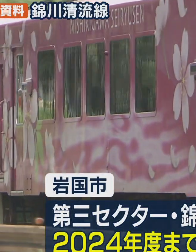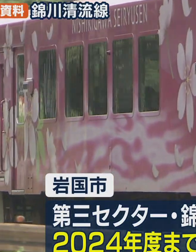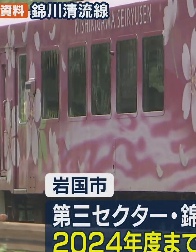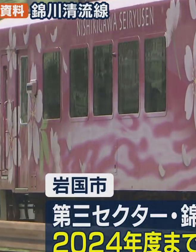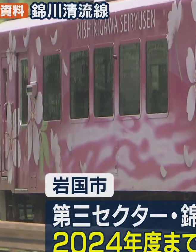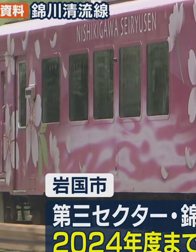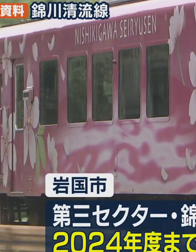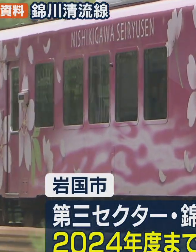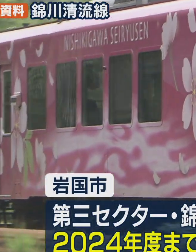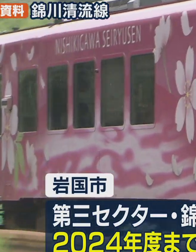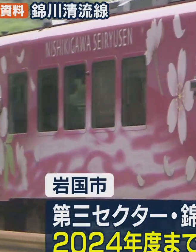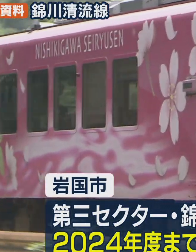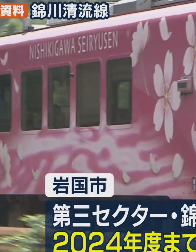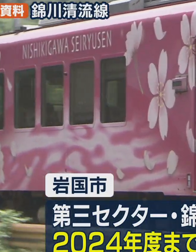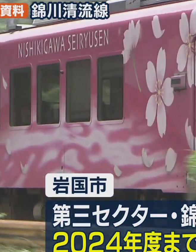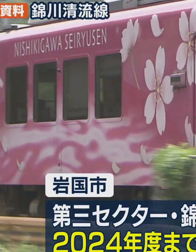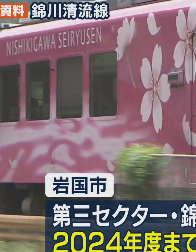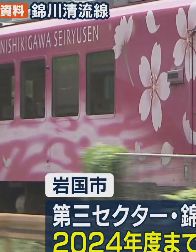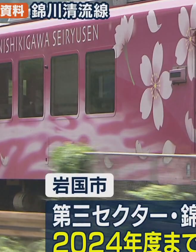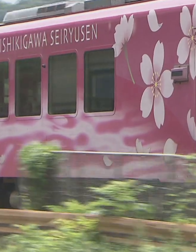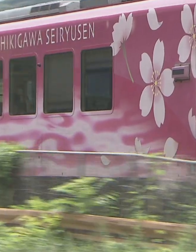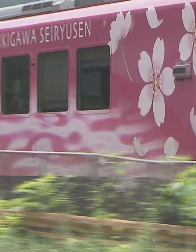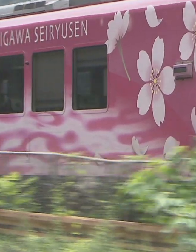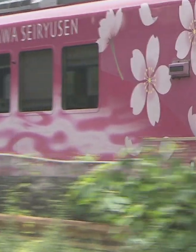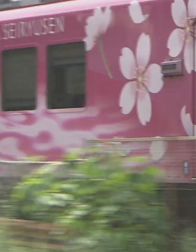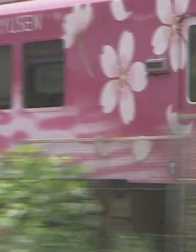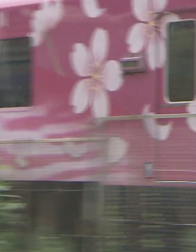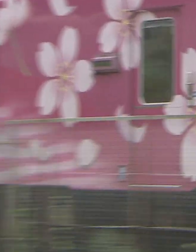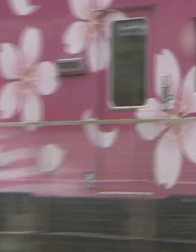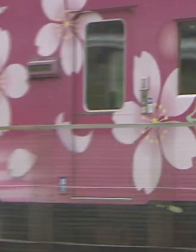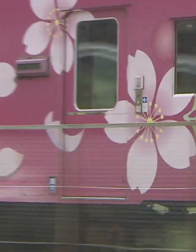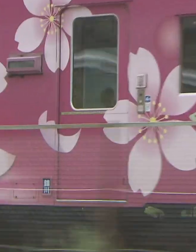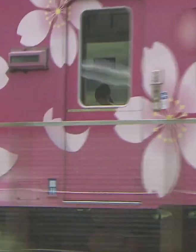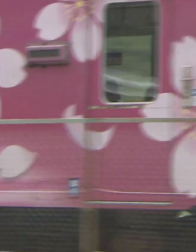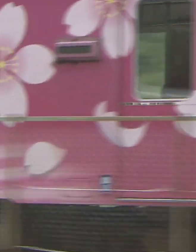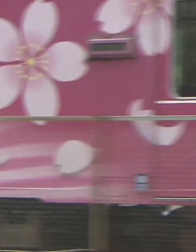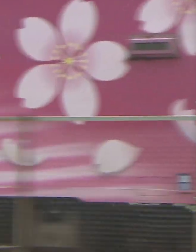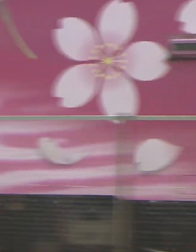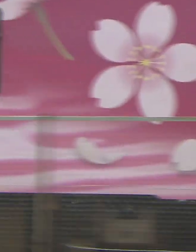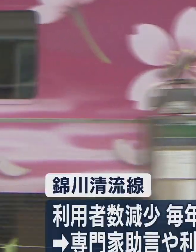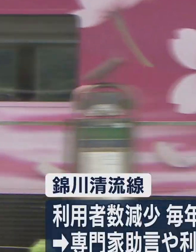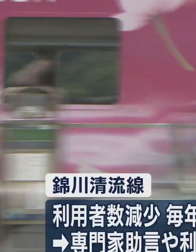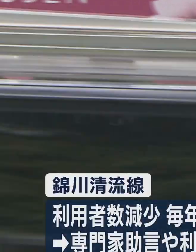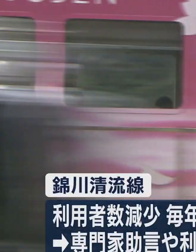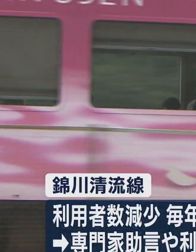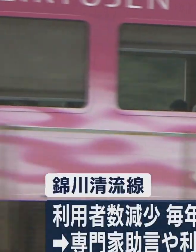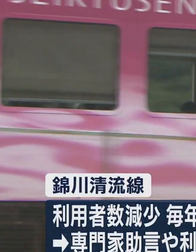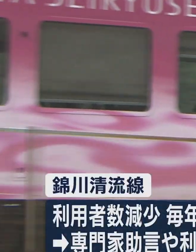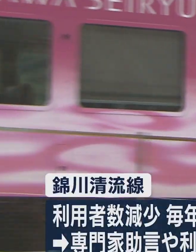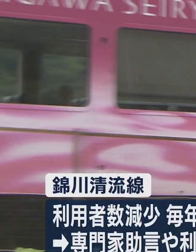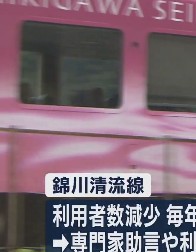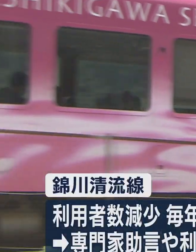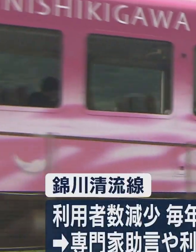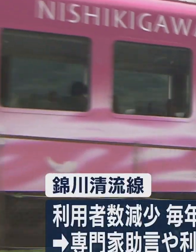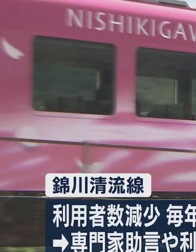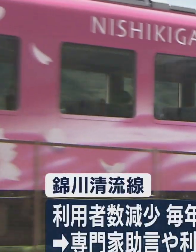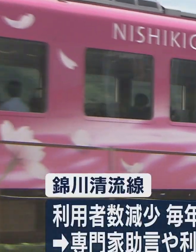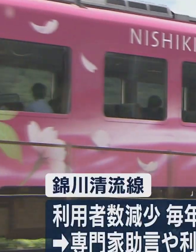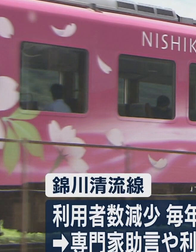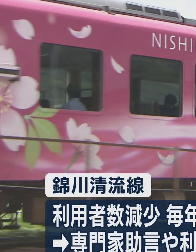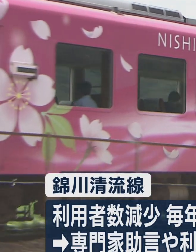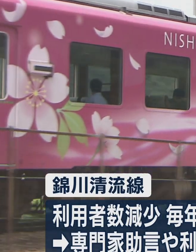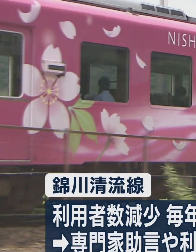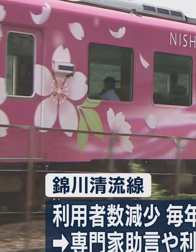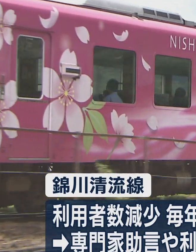今後の在り方を検討するとしました錦川整流線は利用者数の減少に